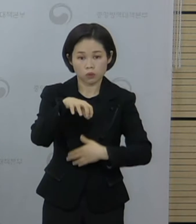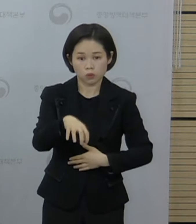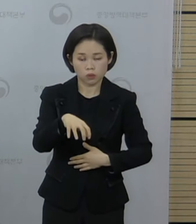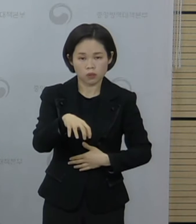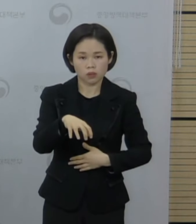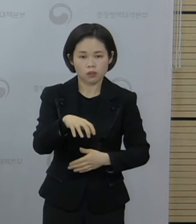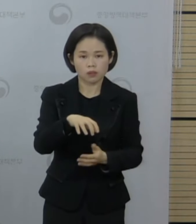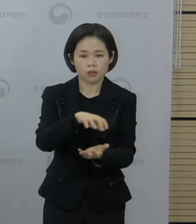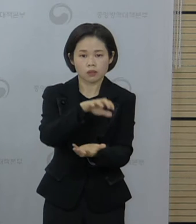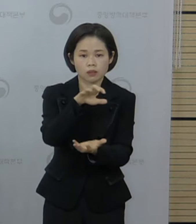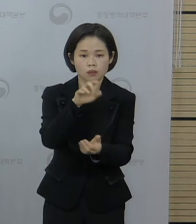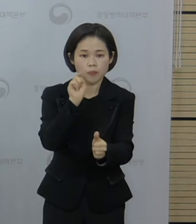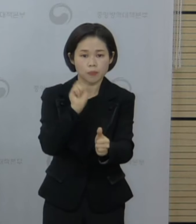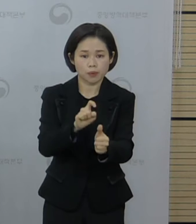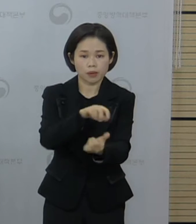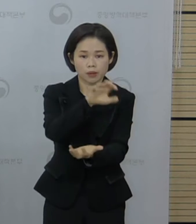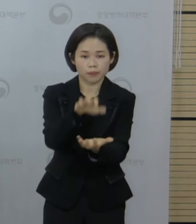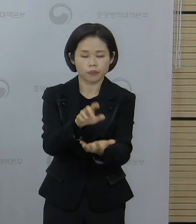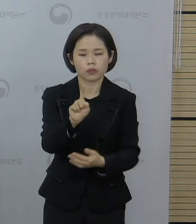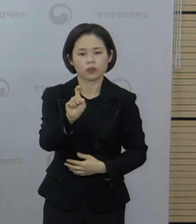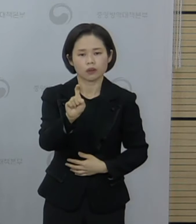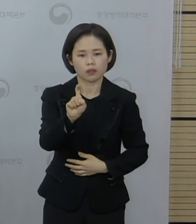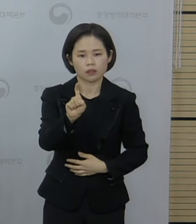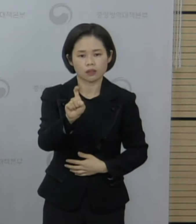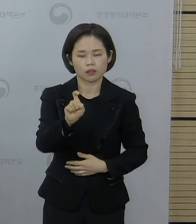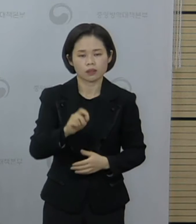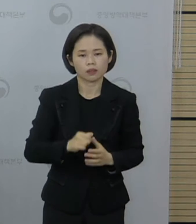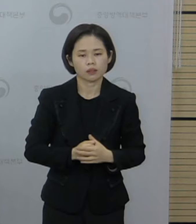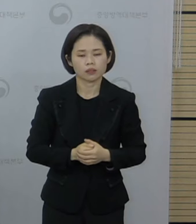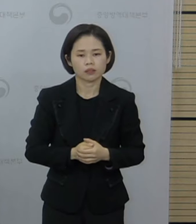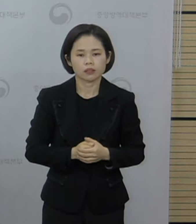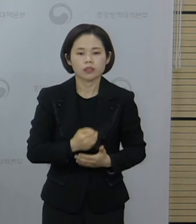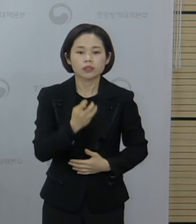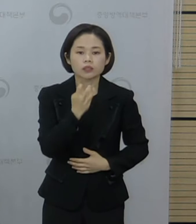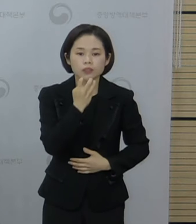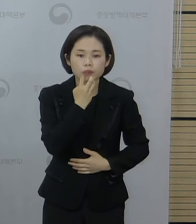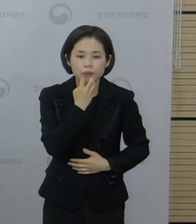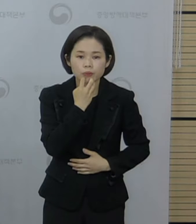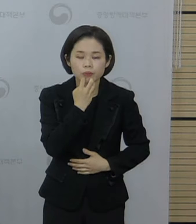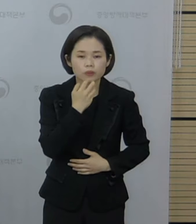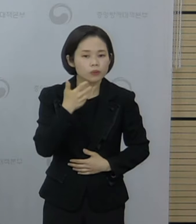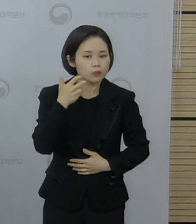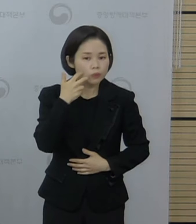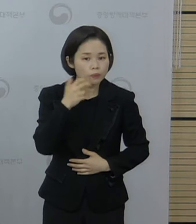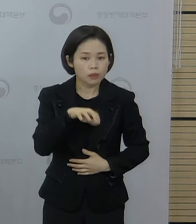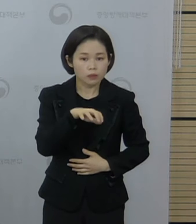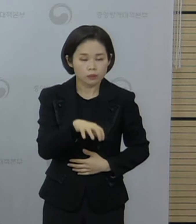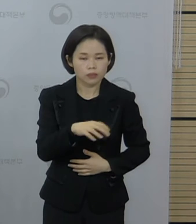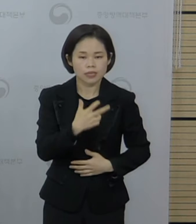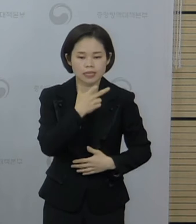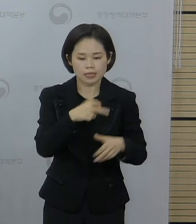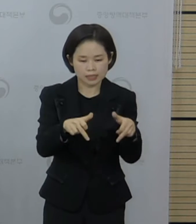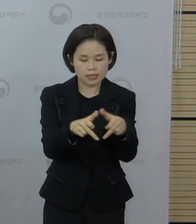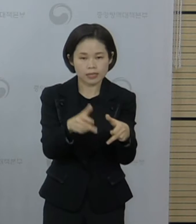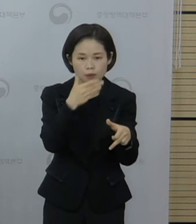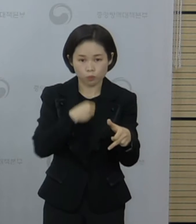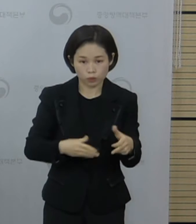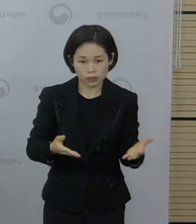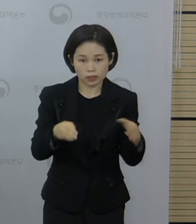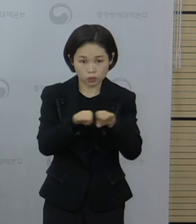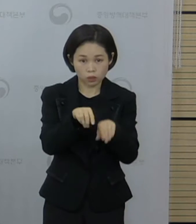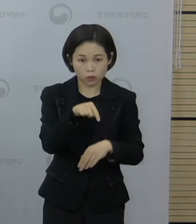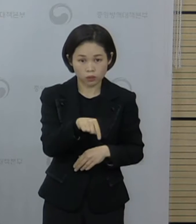11명의 악진 자가 발견되었습니다 서울특별시 송파구 장애인복지시설 관련해서